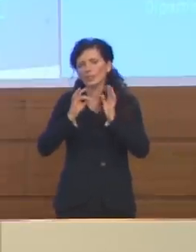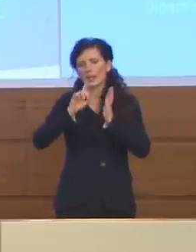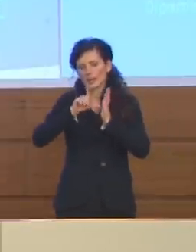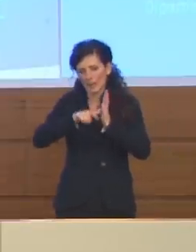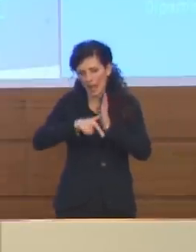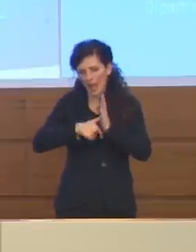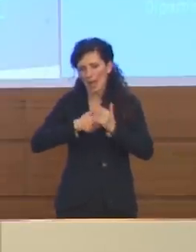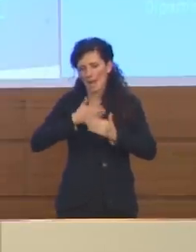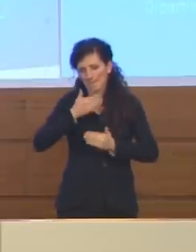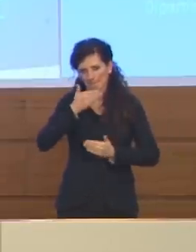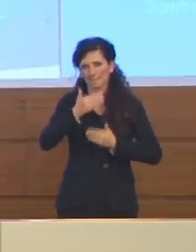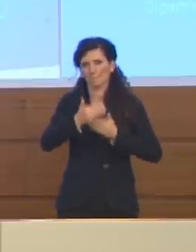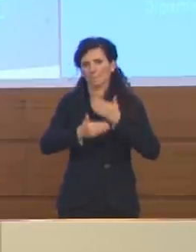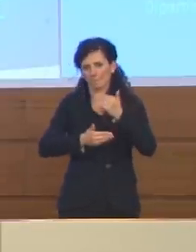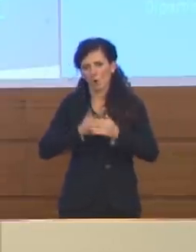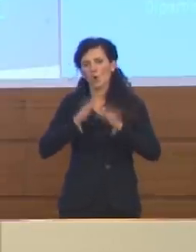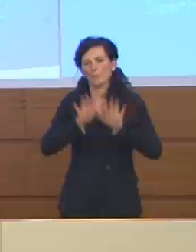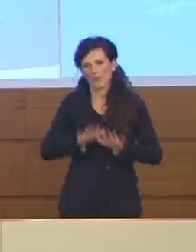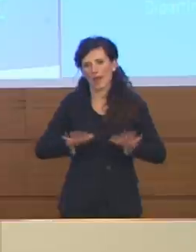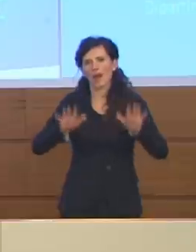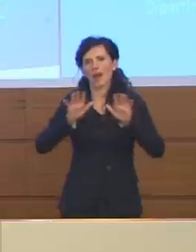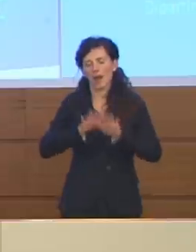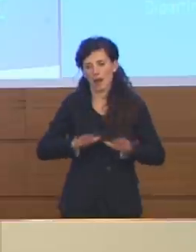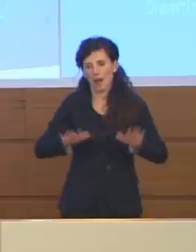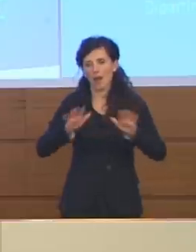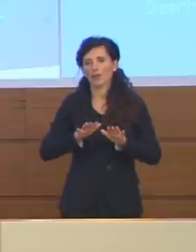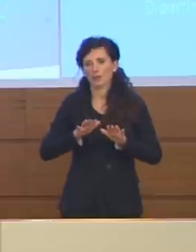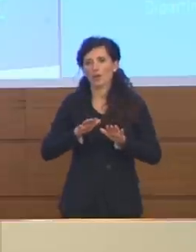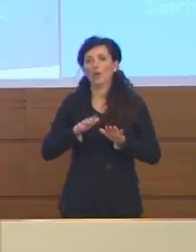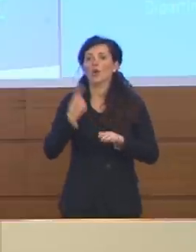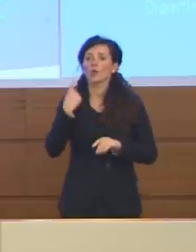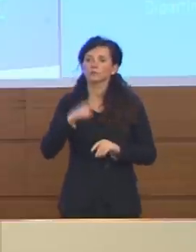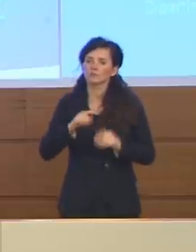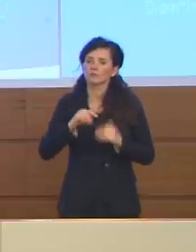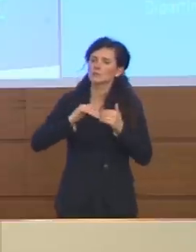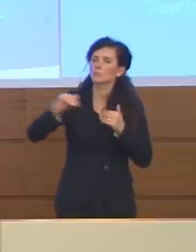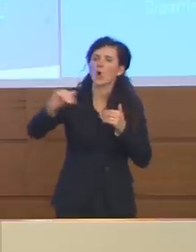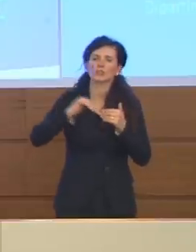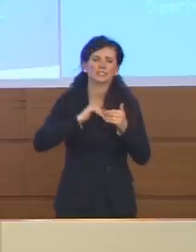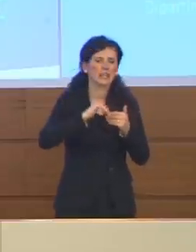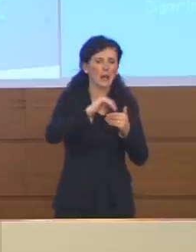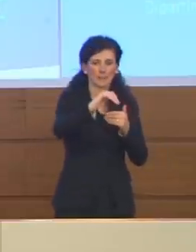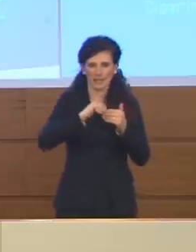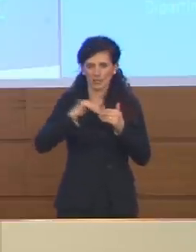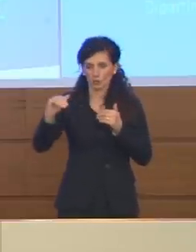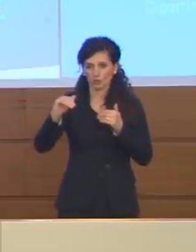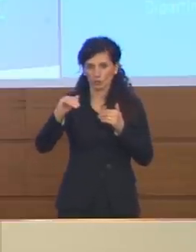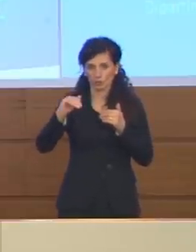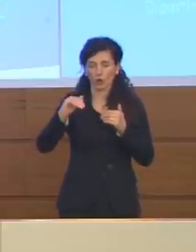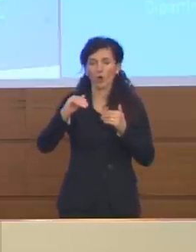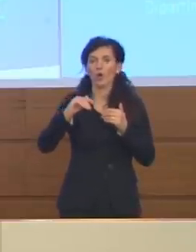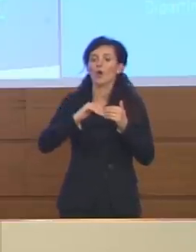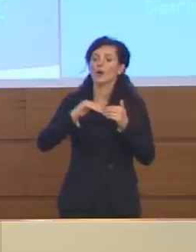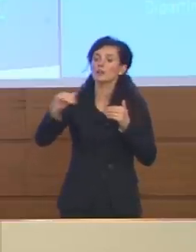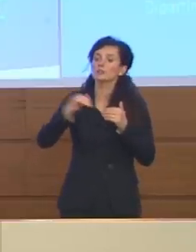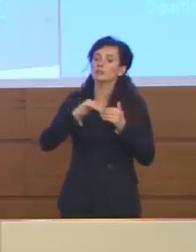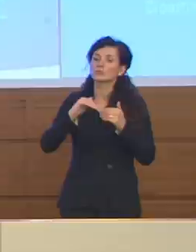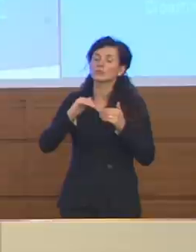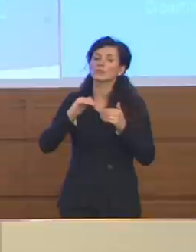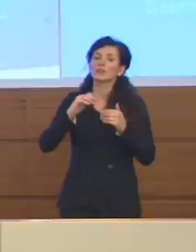c'è un orientamento per gli spostamenti intra regionali e non